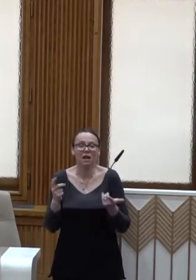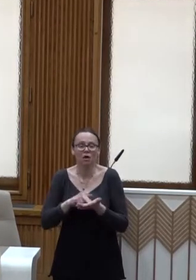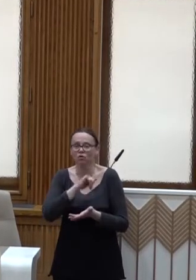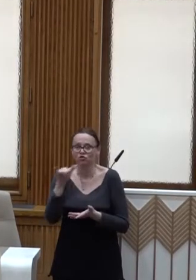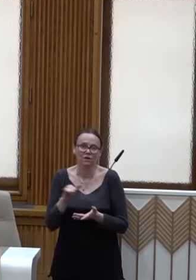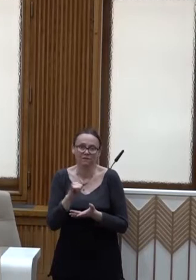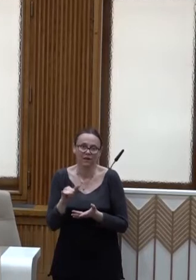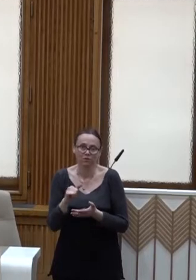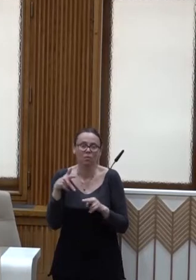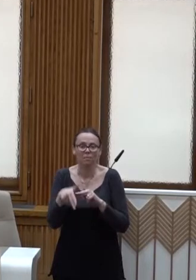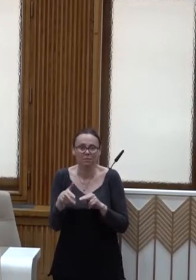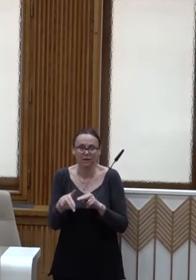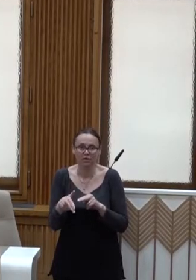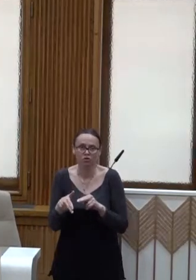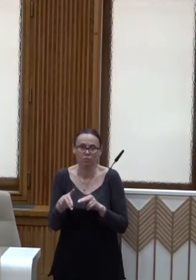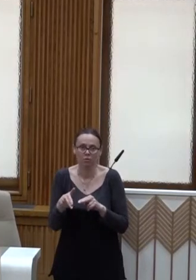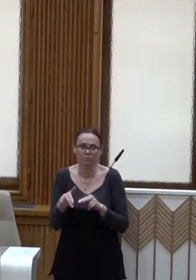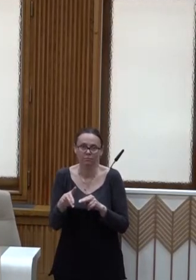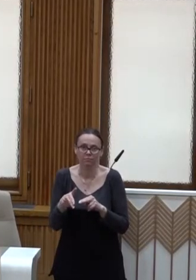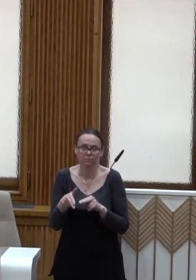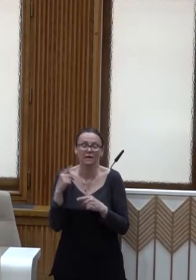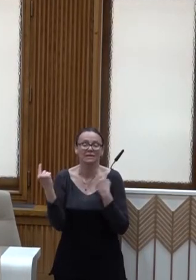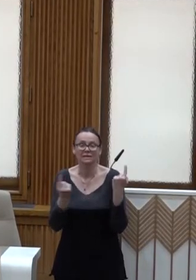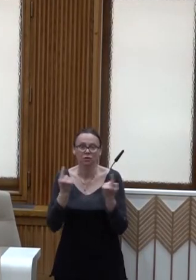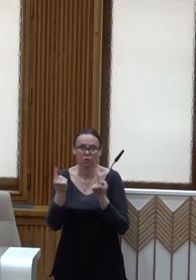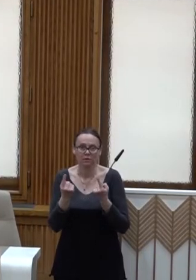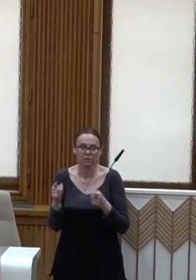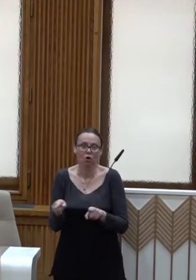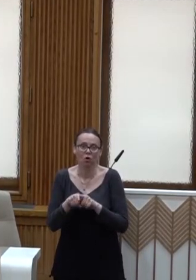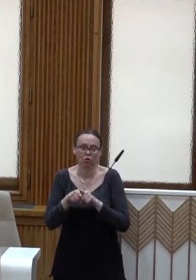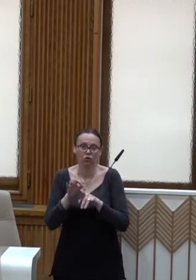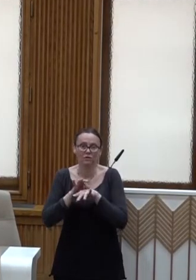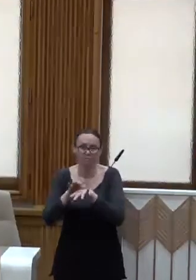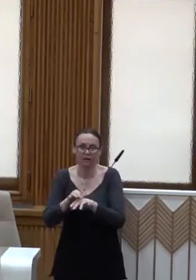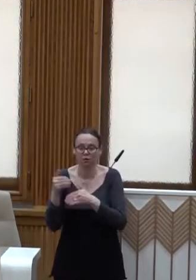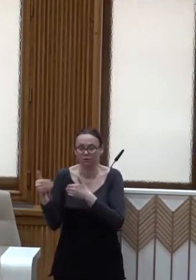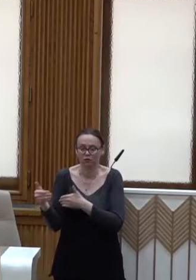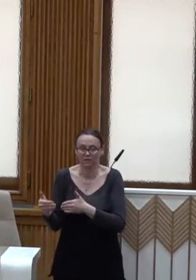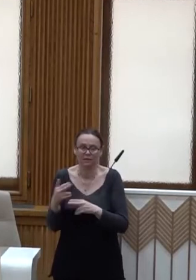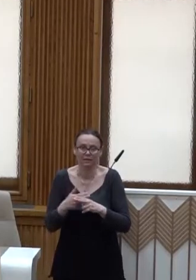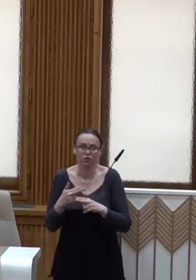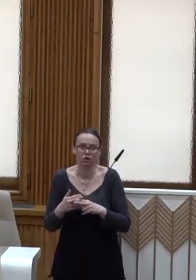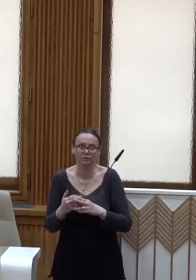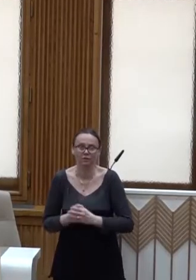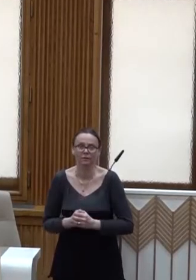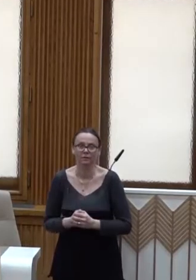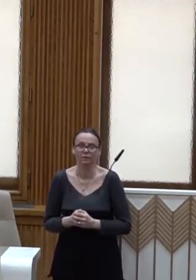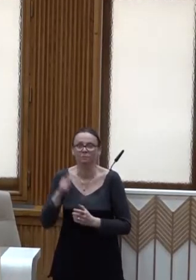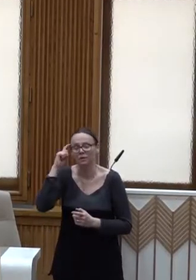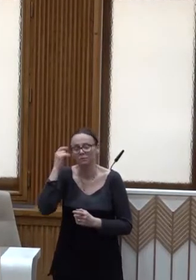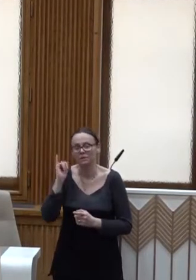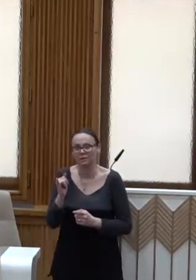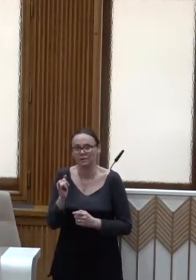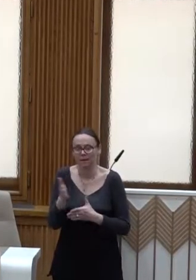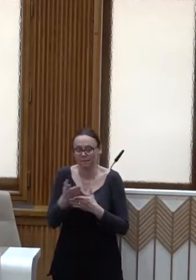vedno preprečimo situacijo, kakršno spremljamo v sosednji državi. Ne, in mislim, da ni med